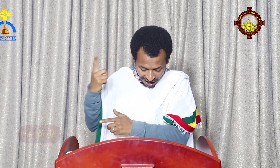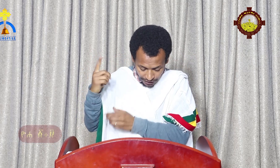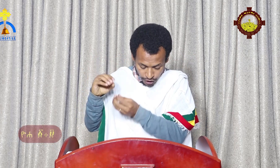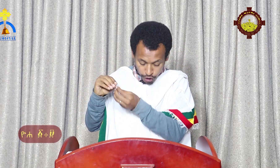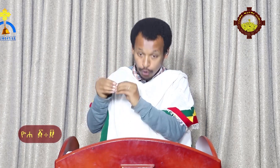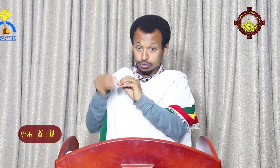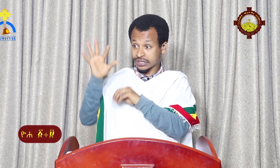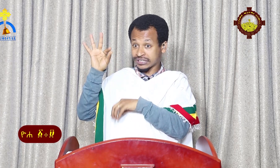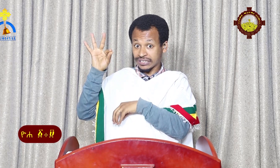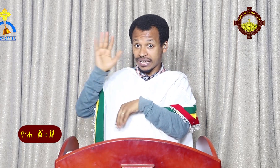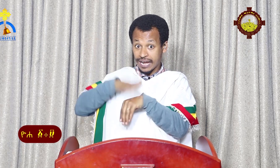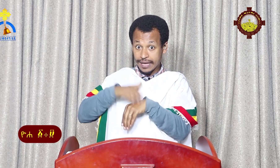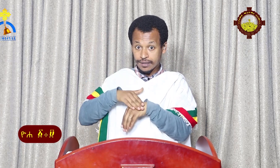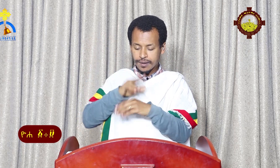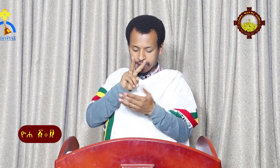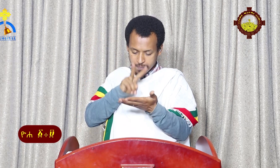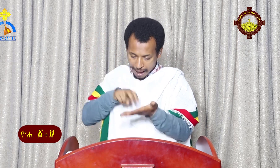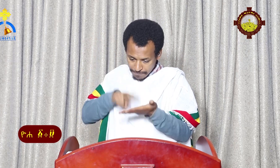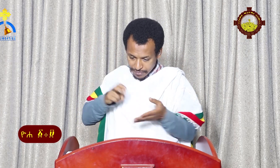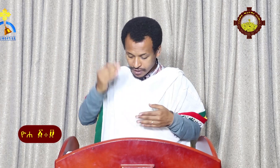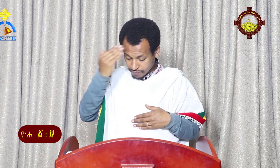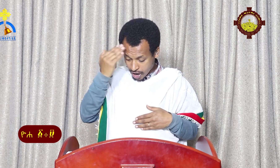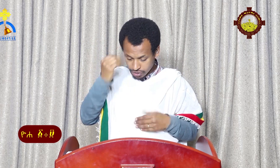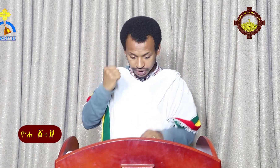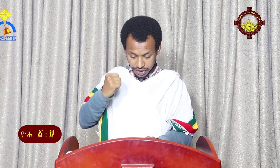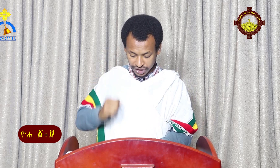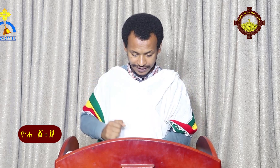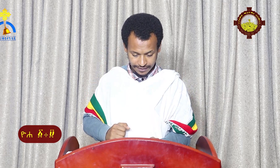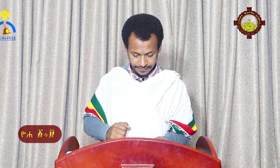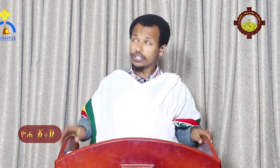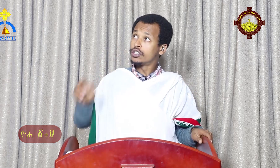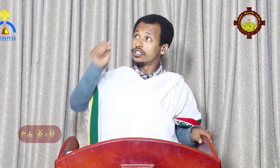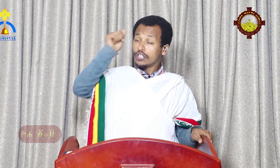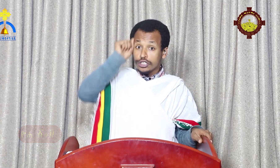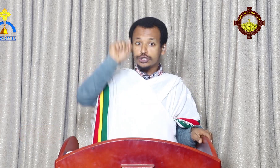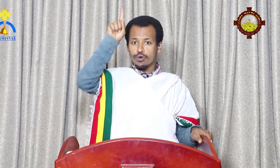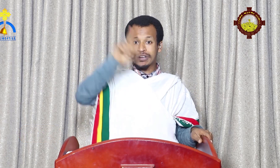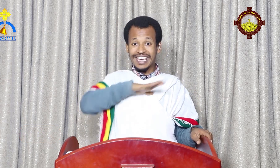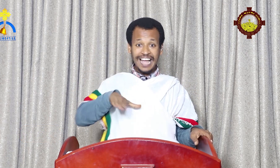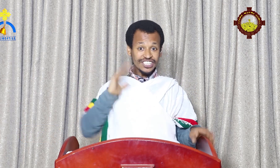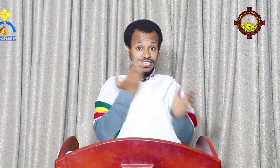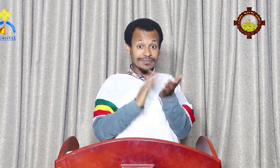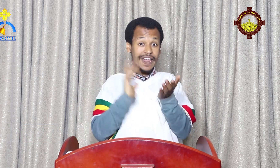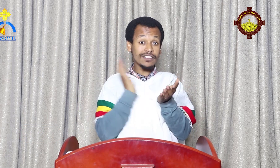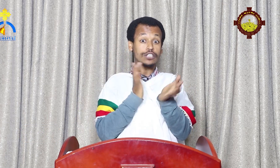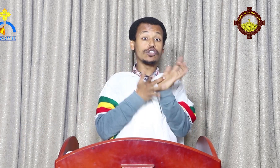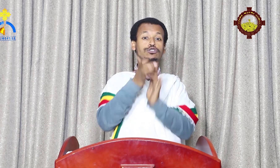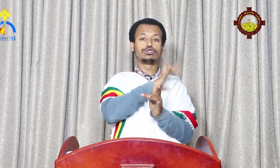1 ከቁጥር 9 ላይ ማንበብ ማወቅ ይቻላል። እሱ ጌታችን መድኃኒታችን ኢየሱስ